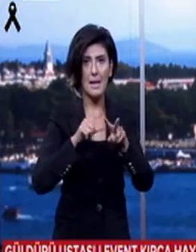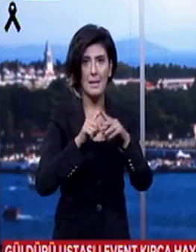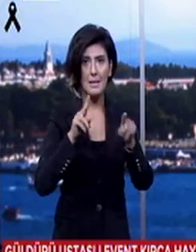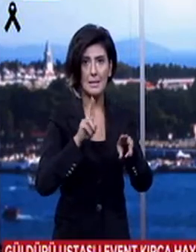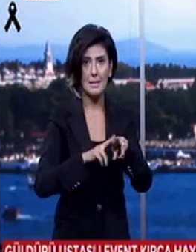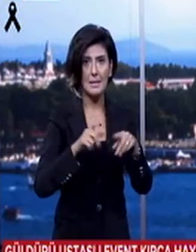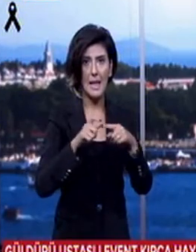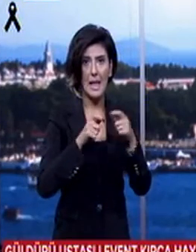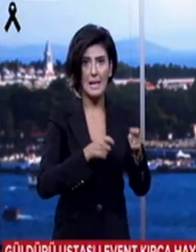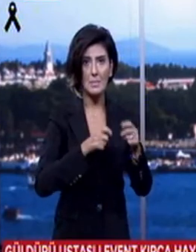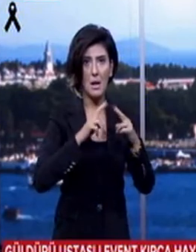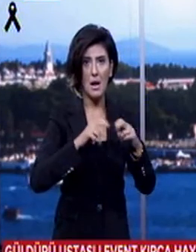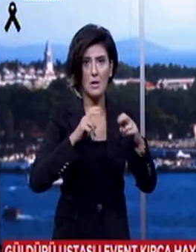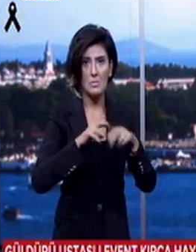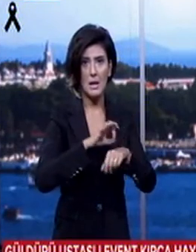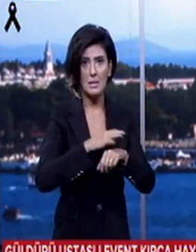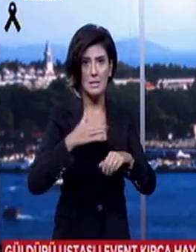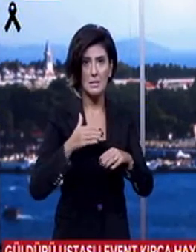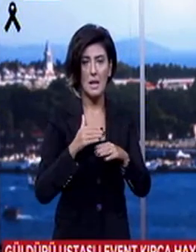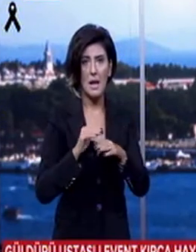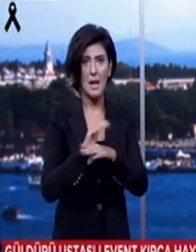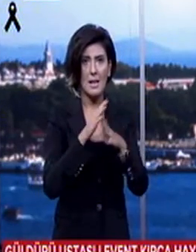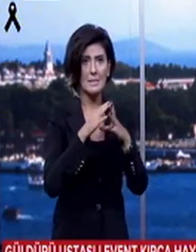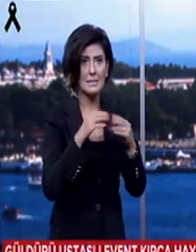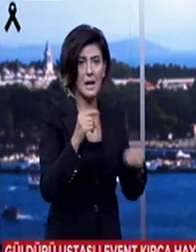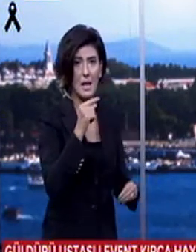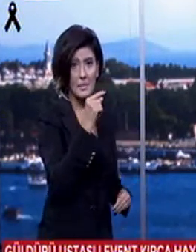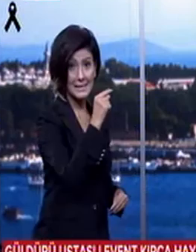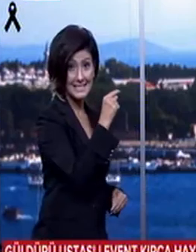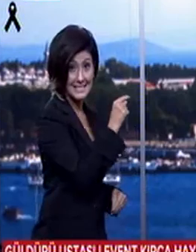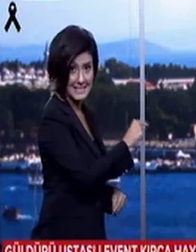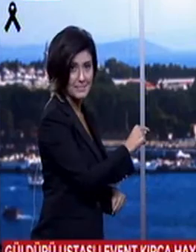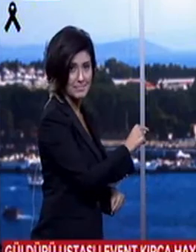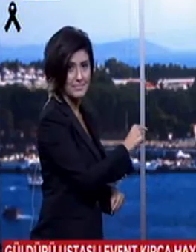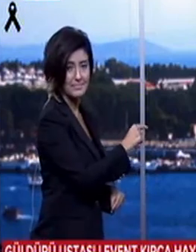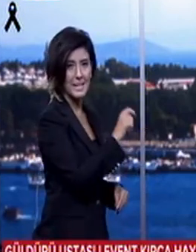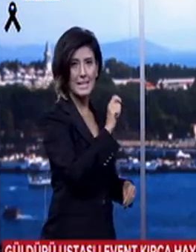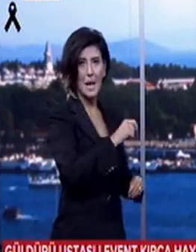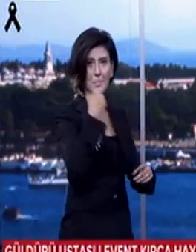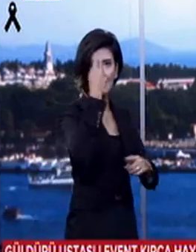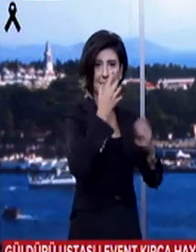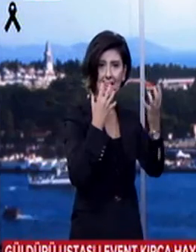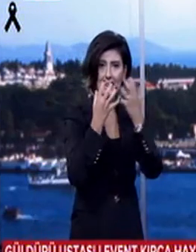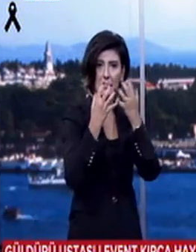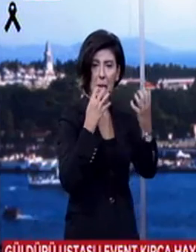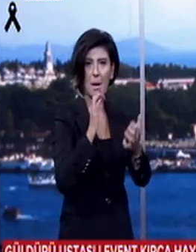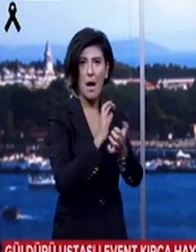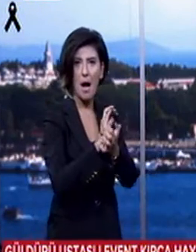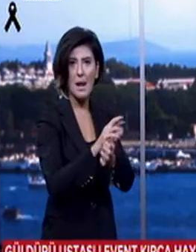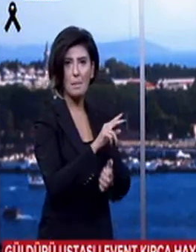Eğitim ve Araştırma Hastanesi'nde hayatını kaybetti. Yaptığı tiplemelerle aileden biri